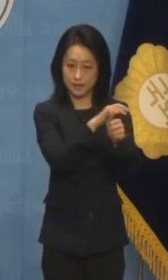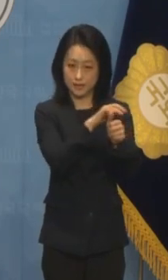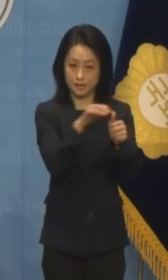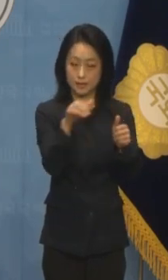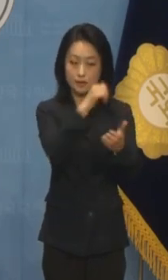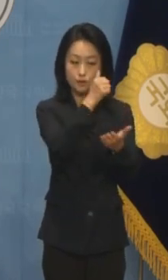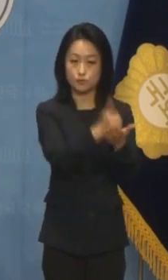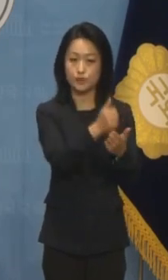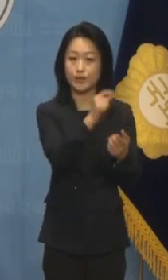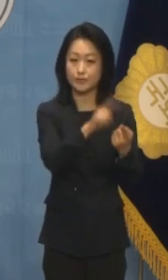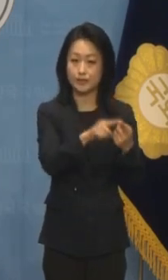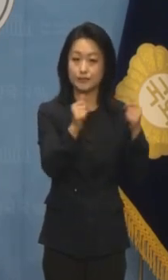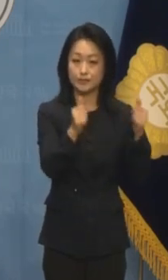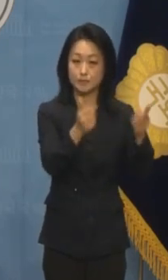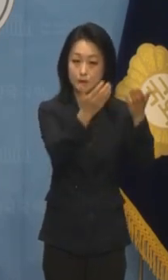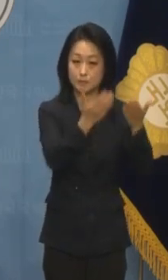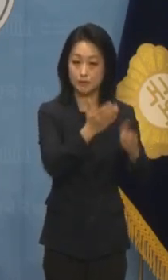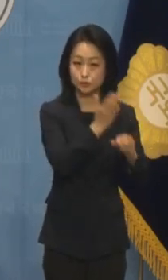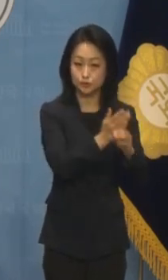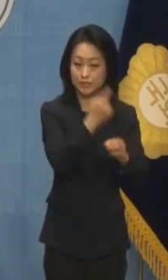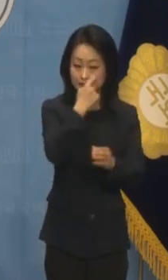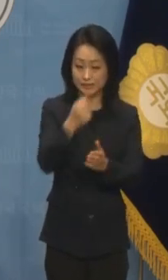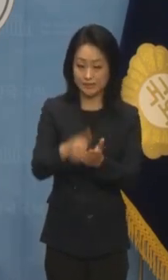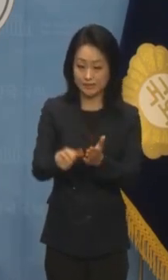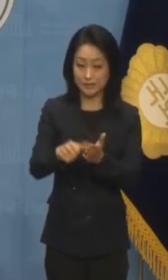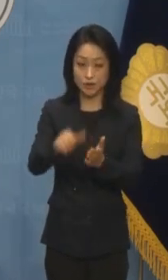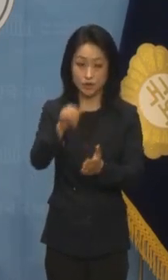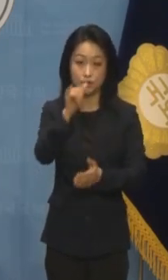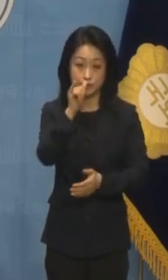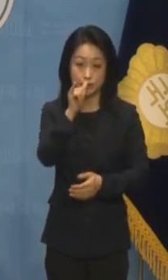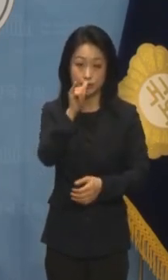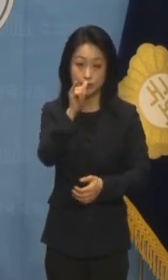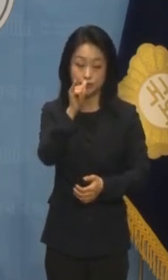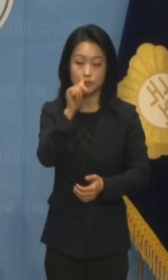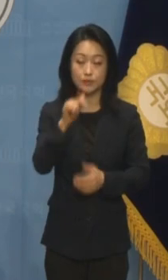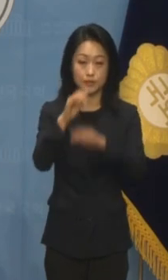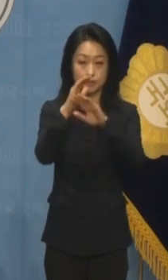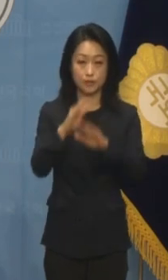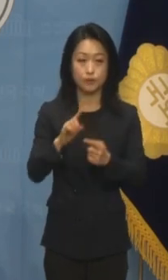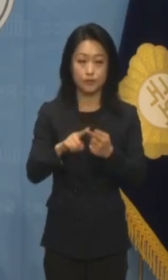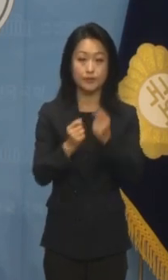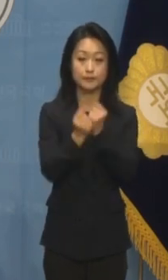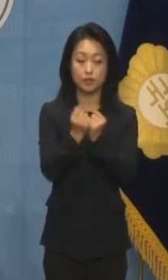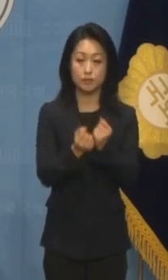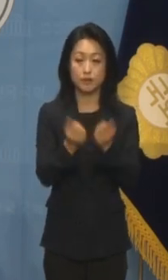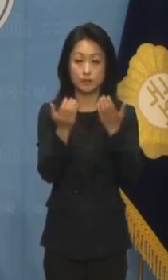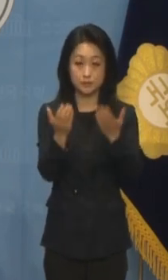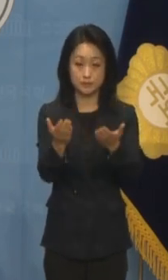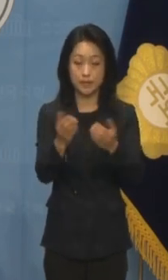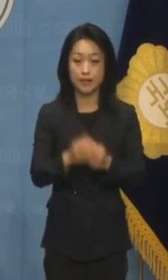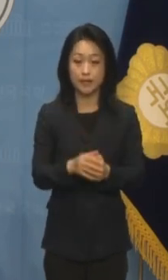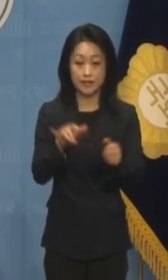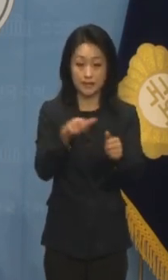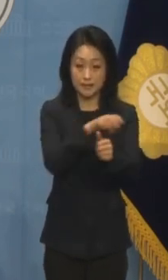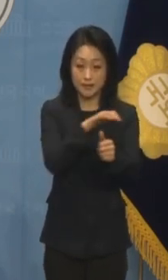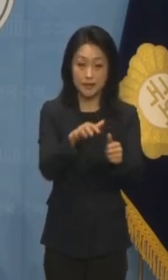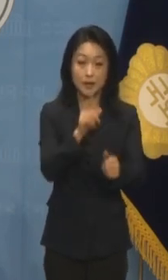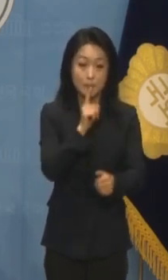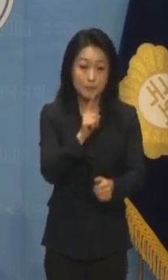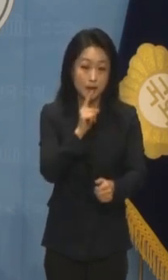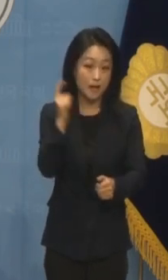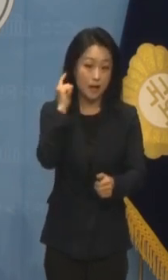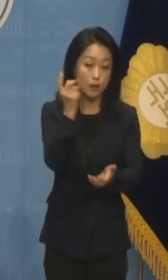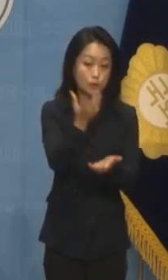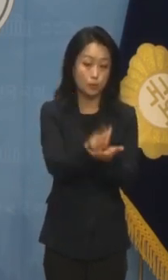관련해서 결정적인 증거가 되는 위증 교사를 직접 하는 그 내용이 담긴 녹취를 오늘